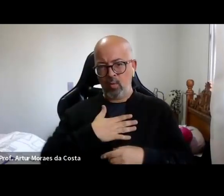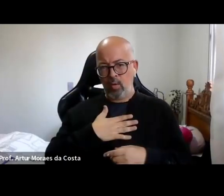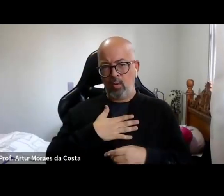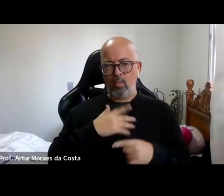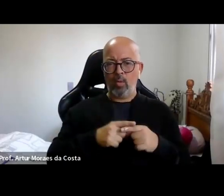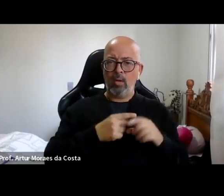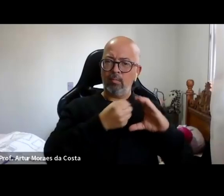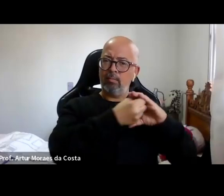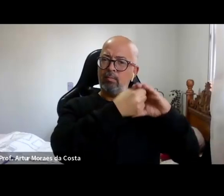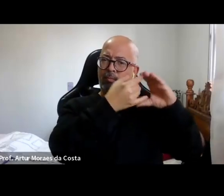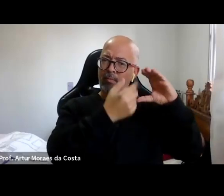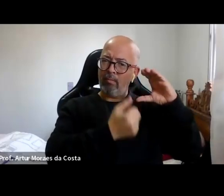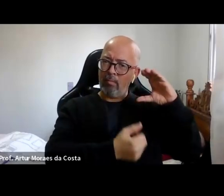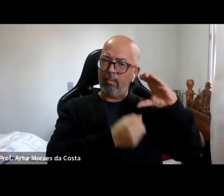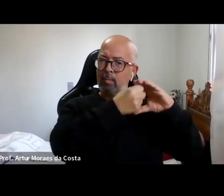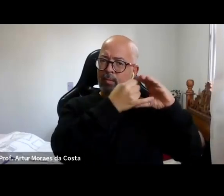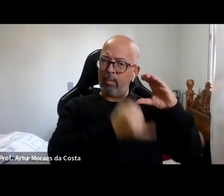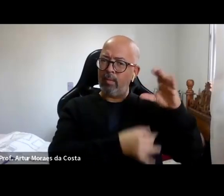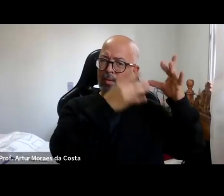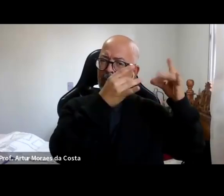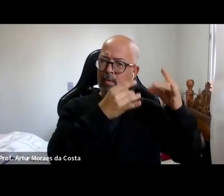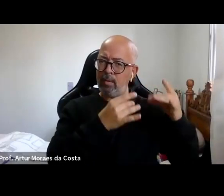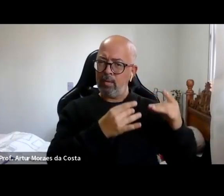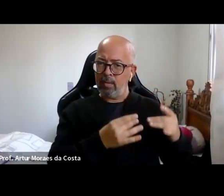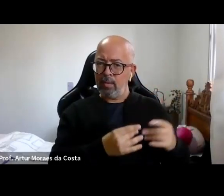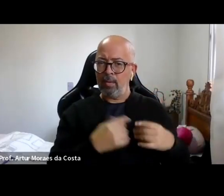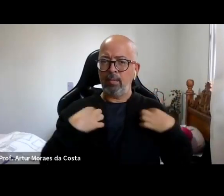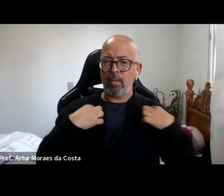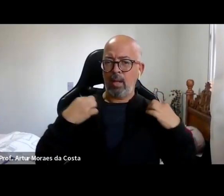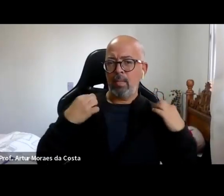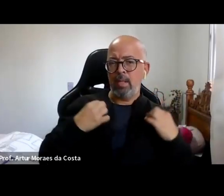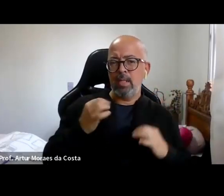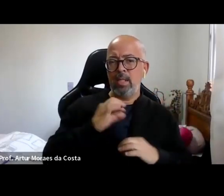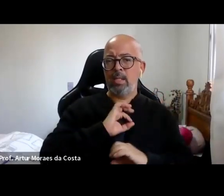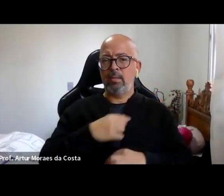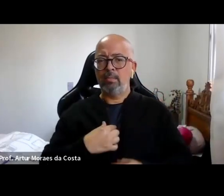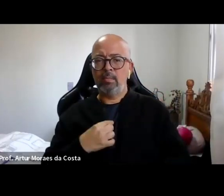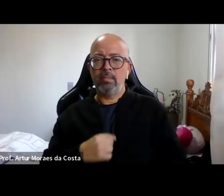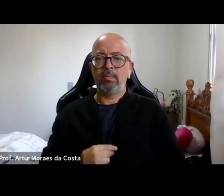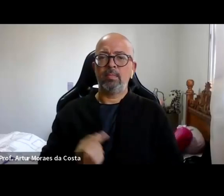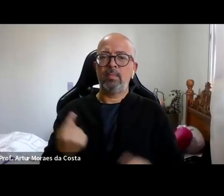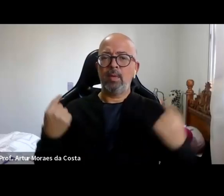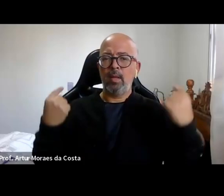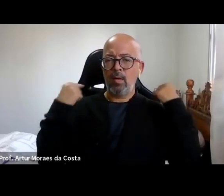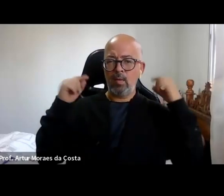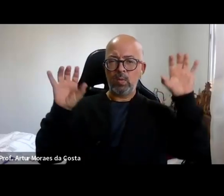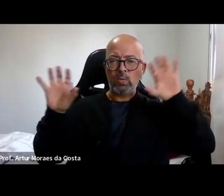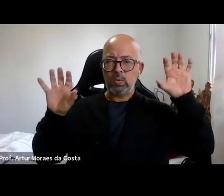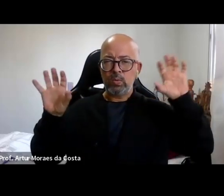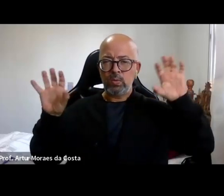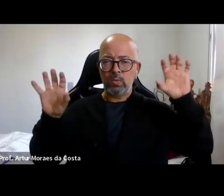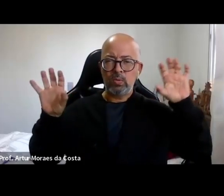el fondo eh cómo se llama eso desenfocado eh oí la